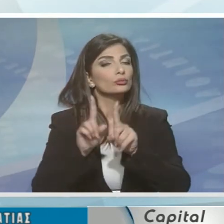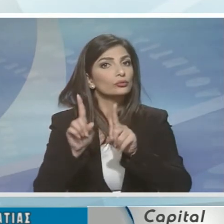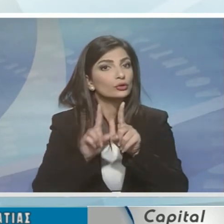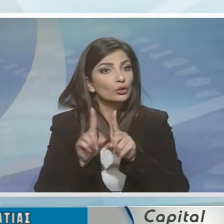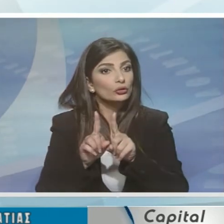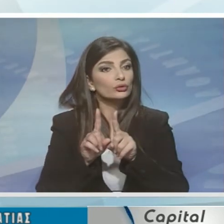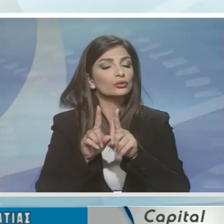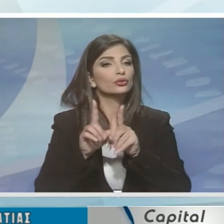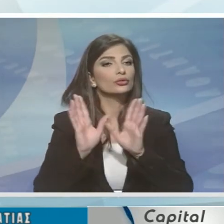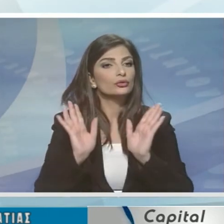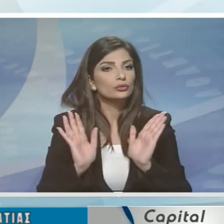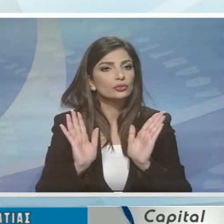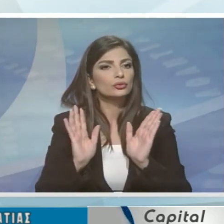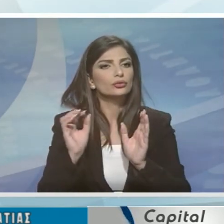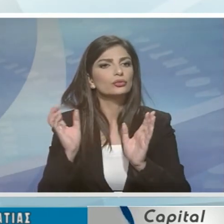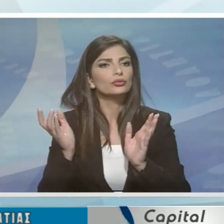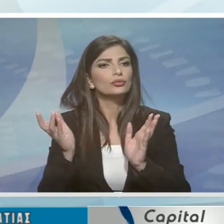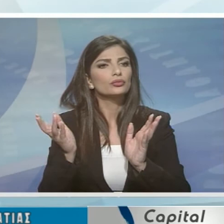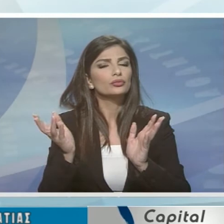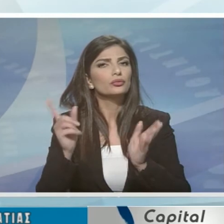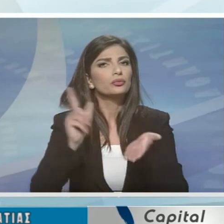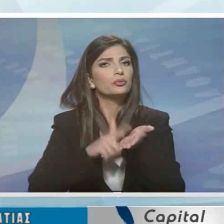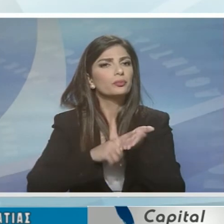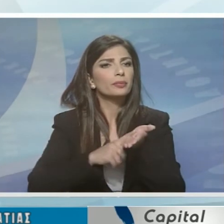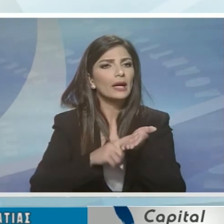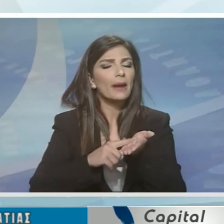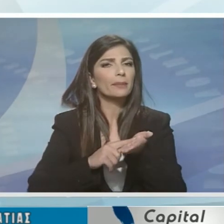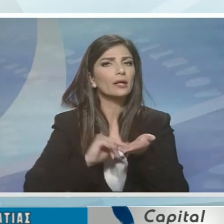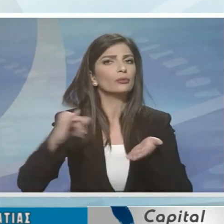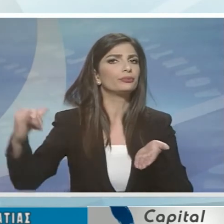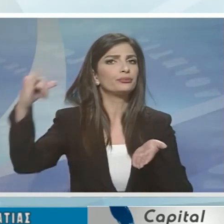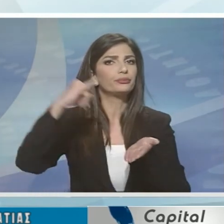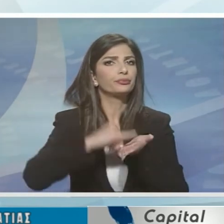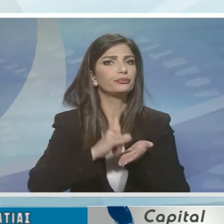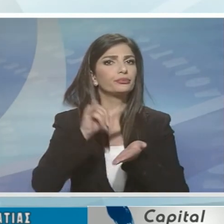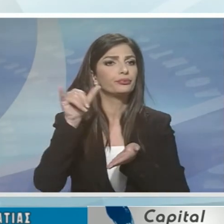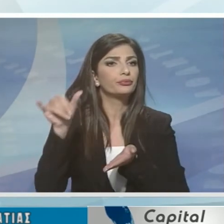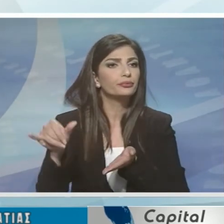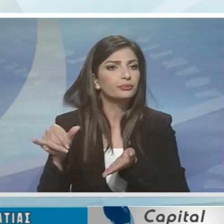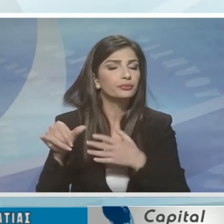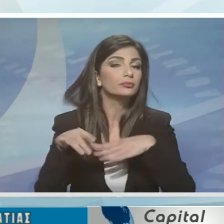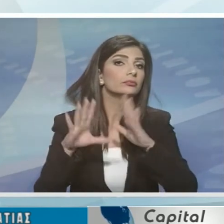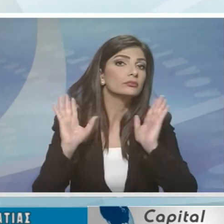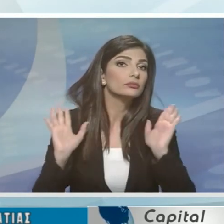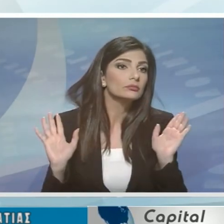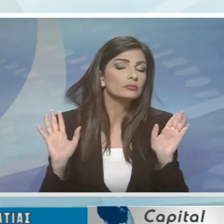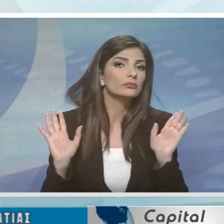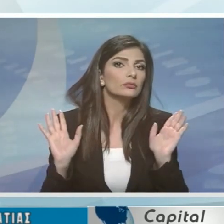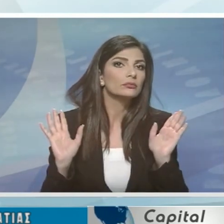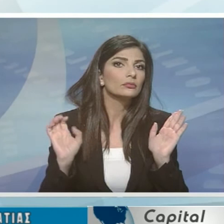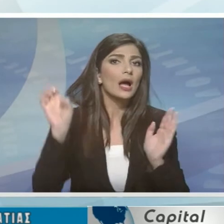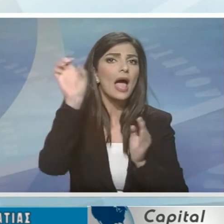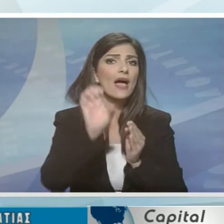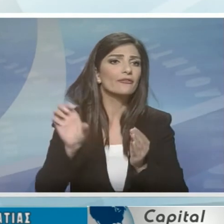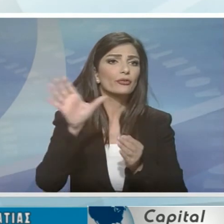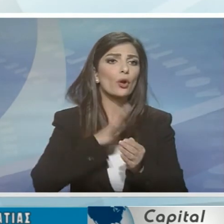διπλωματική υπηρεσία ή αποστολή δύναμη διμερών ή διεθνών συμβάσεων, με μονομένες περιπτώσεις Ευρωπαίων υπηκόων